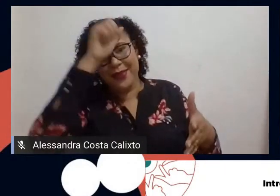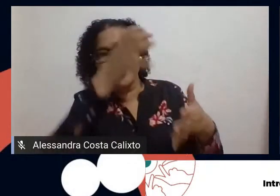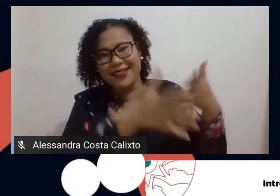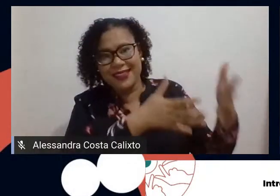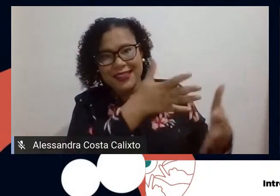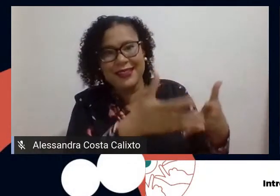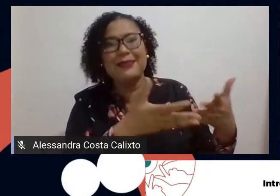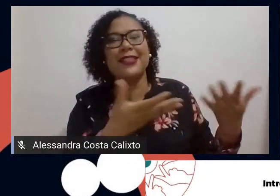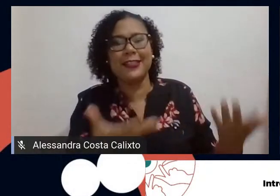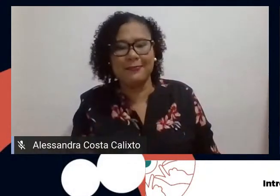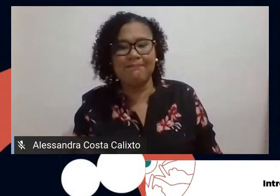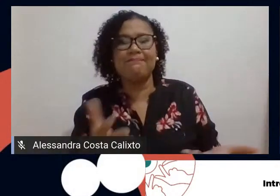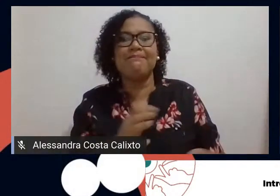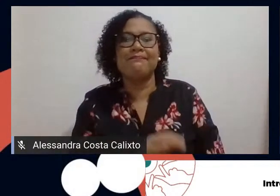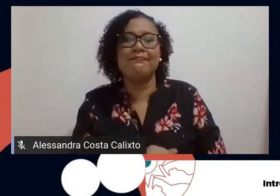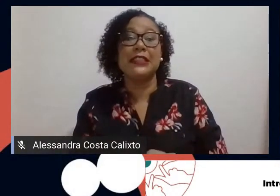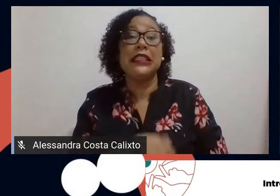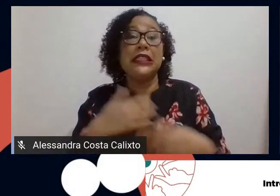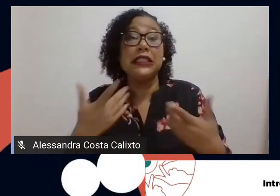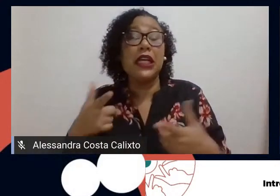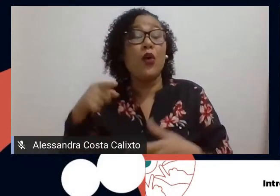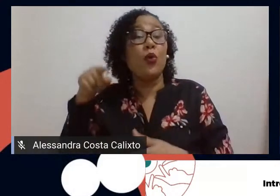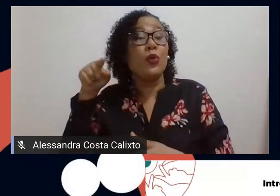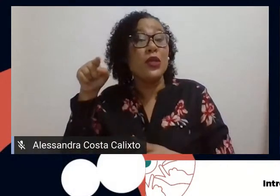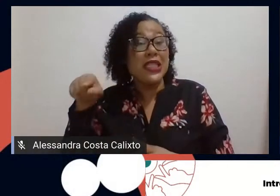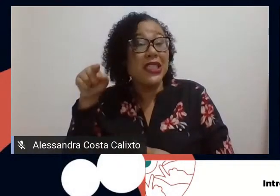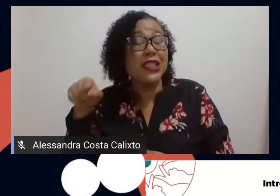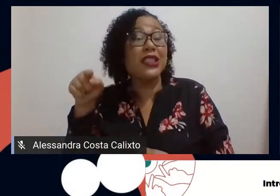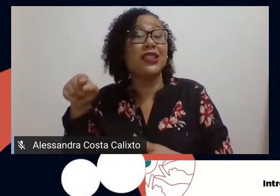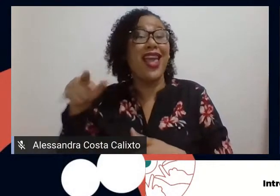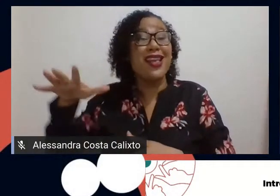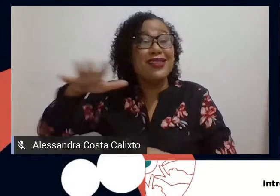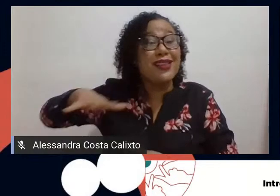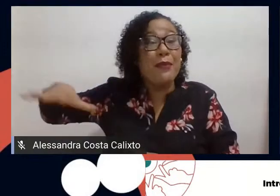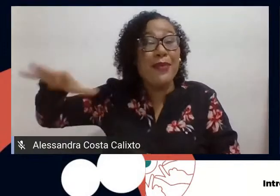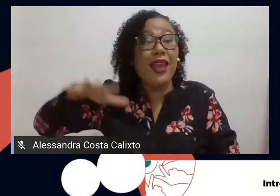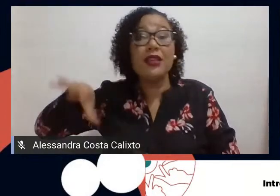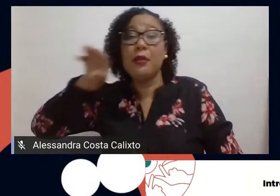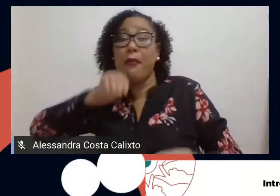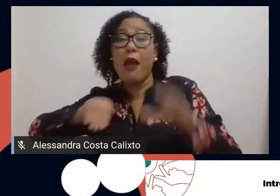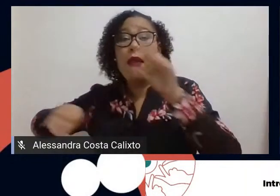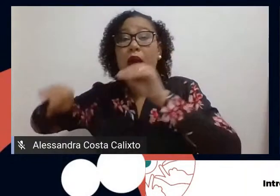não proporciona o ambiente adequado para essa